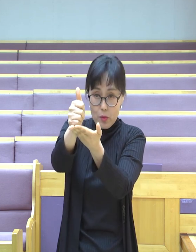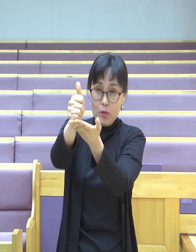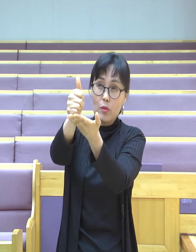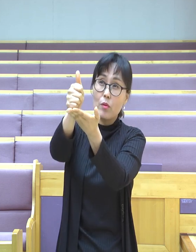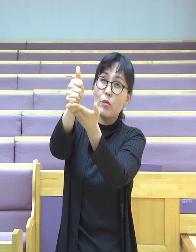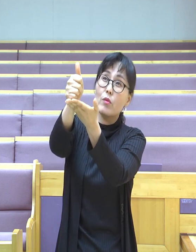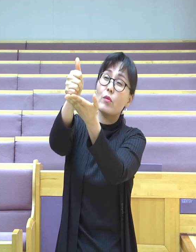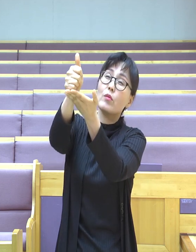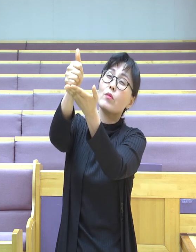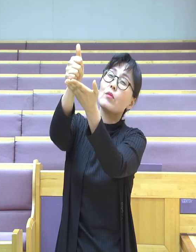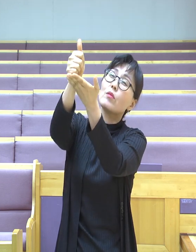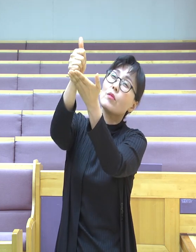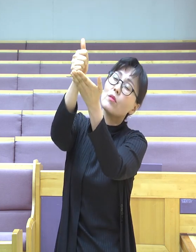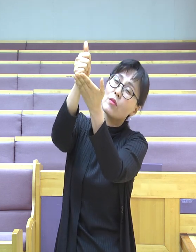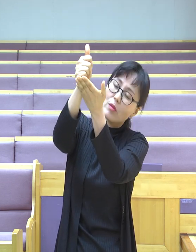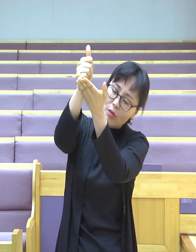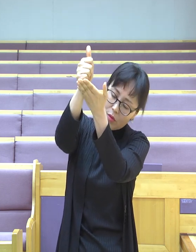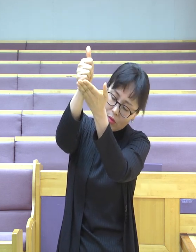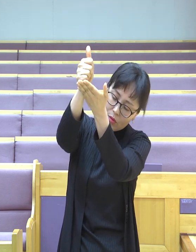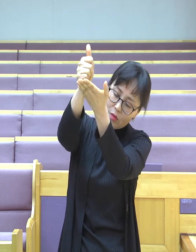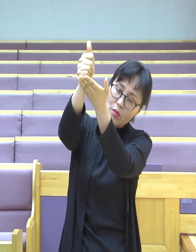높이고